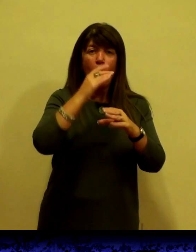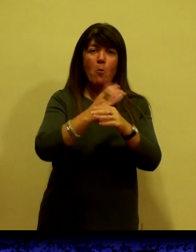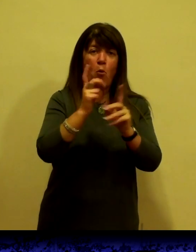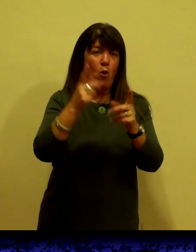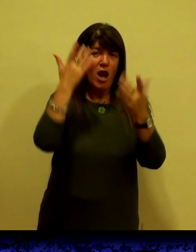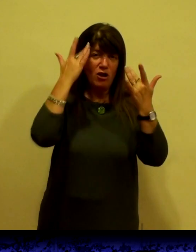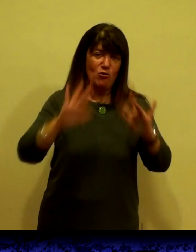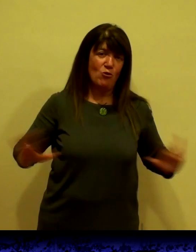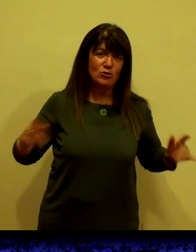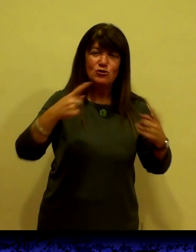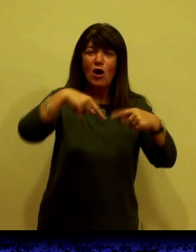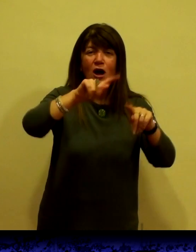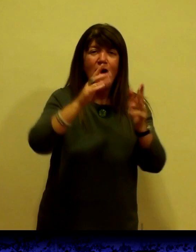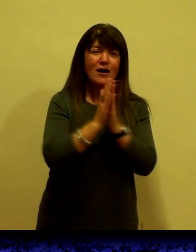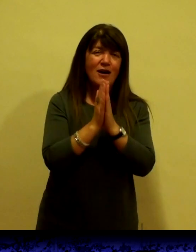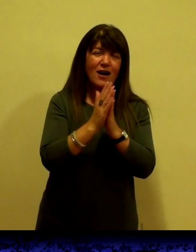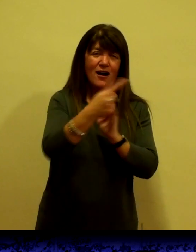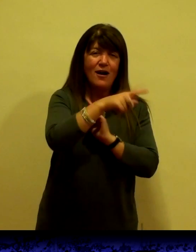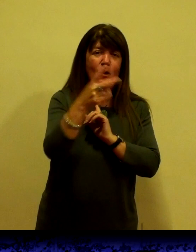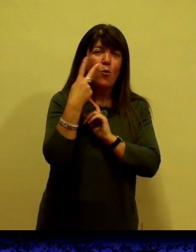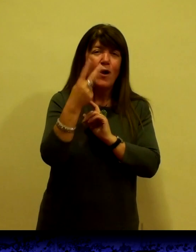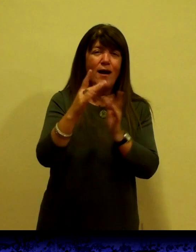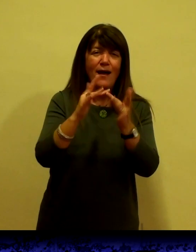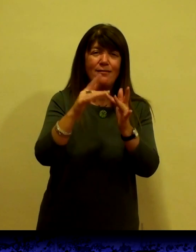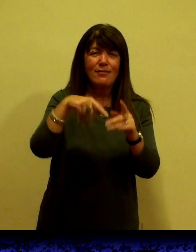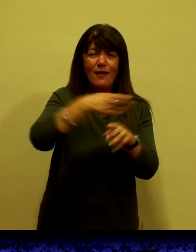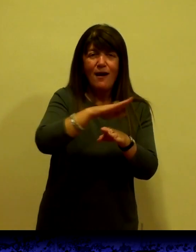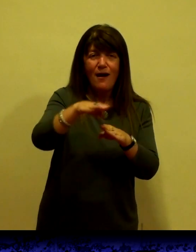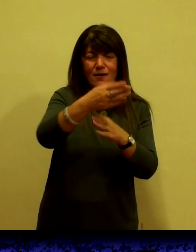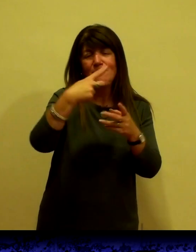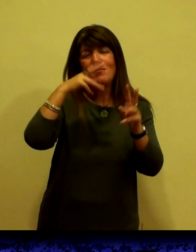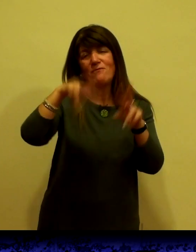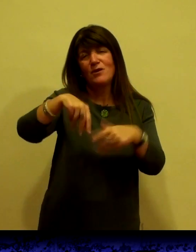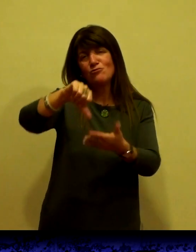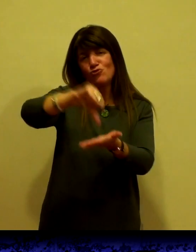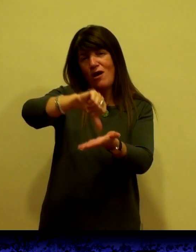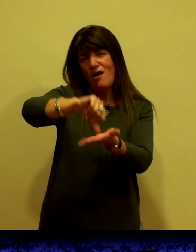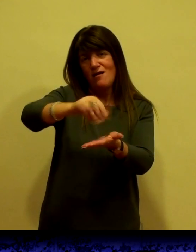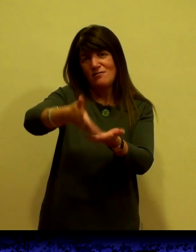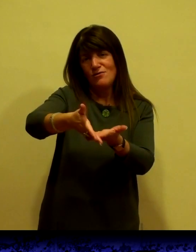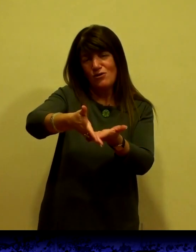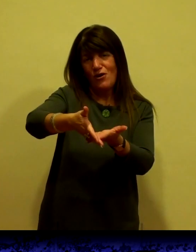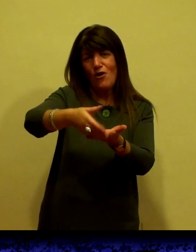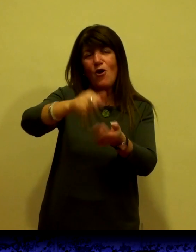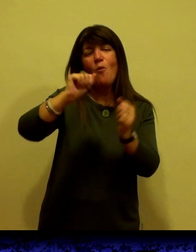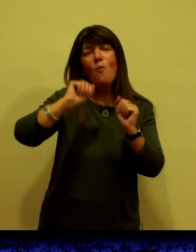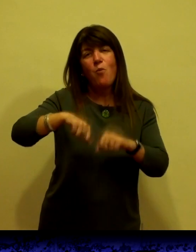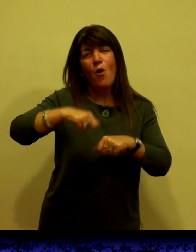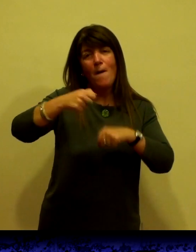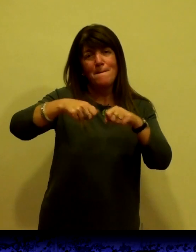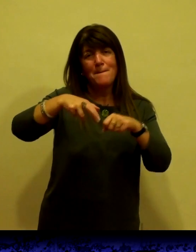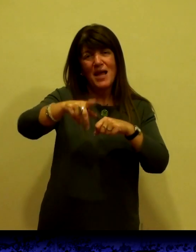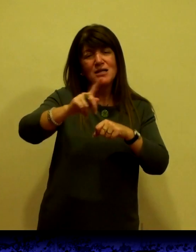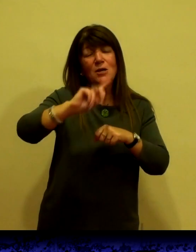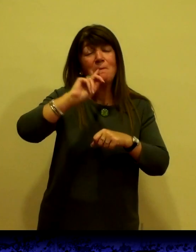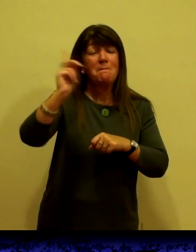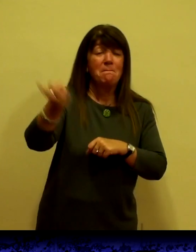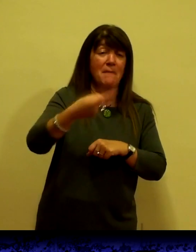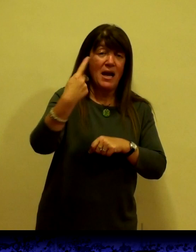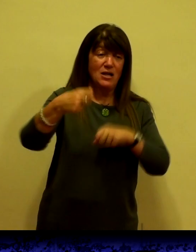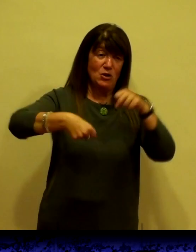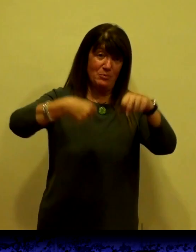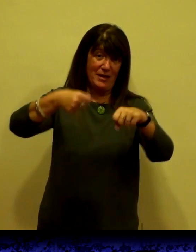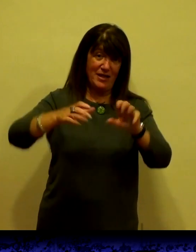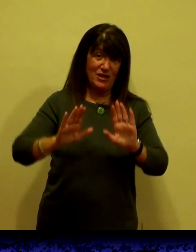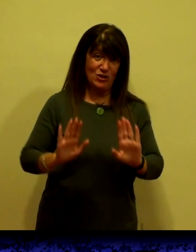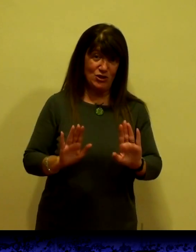ve li prendere. Va e comunque in centro, vicino a via, esatto, Garibaldi. Potete andarci a piedi, anzi in bici soprattutto. Ecco, muovete bici. Conviene